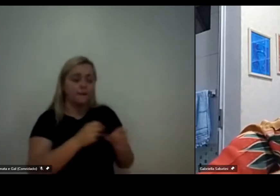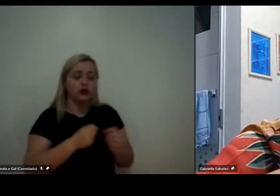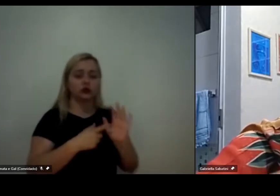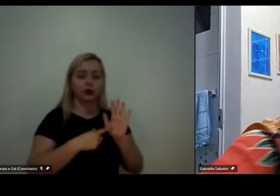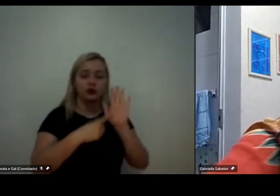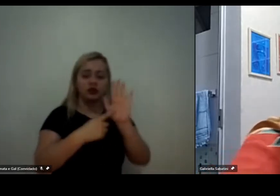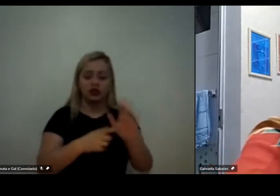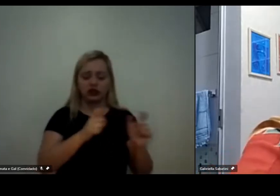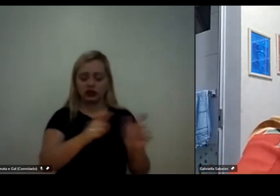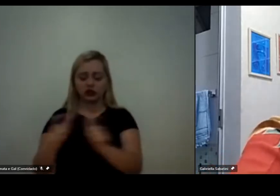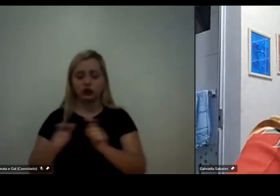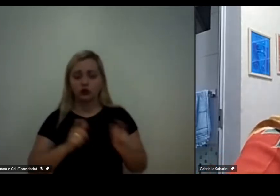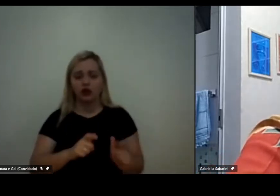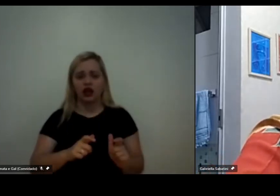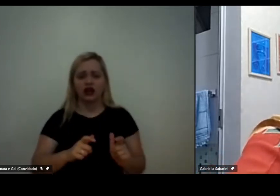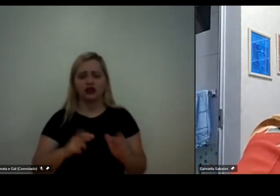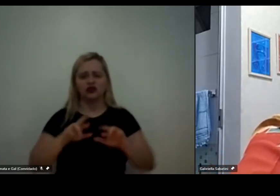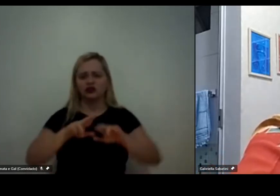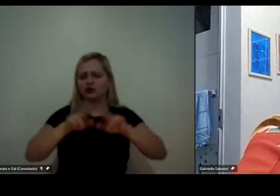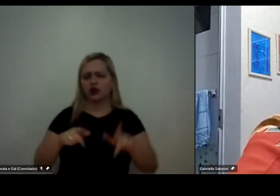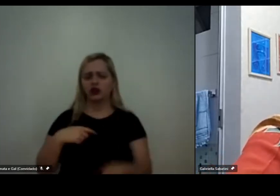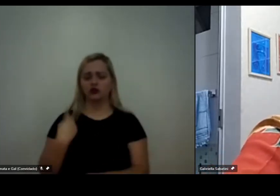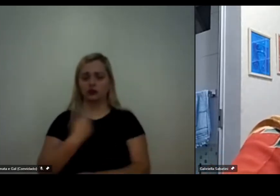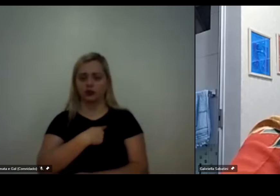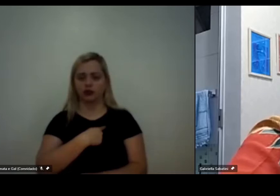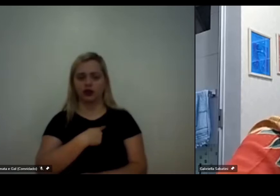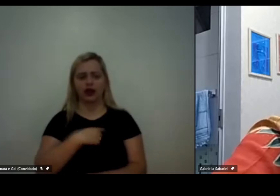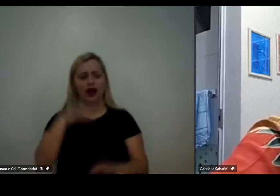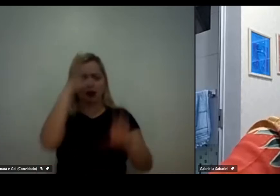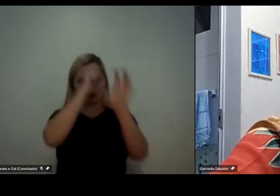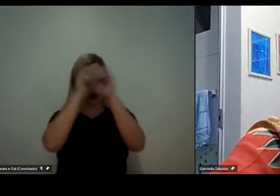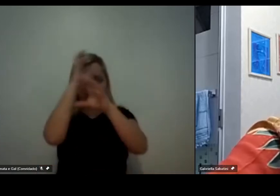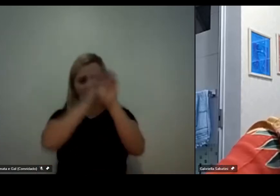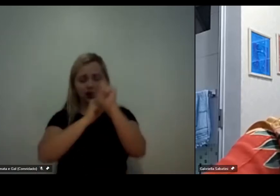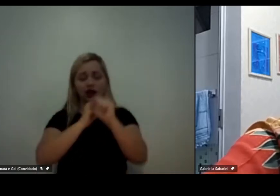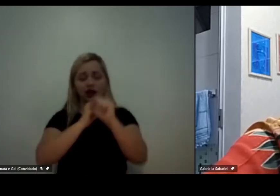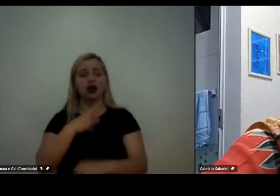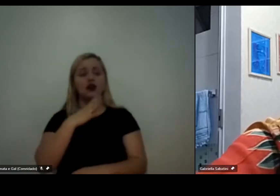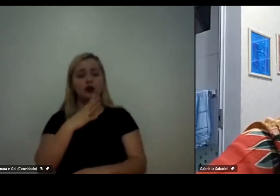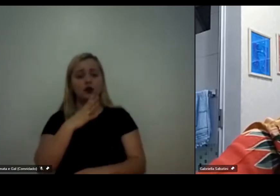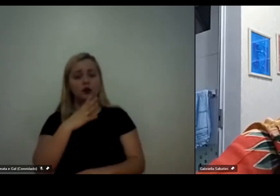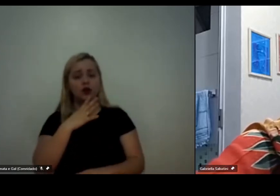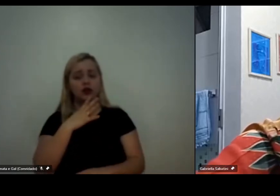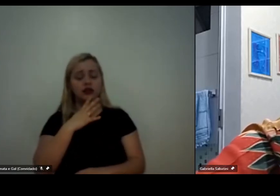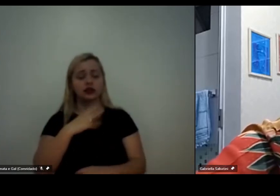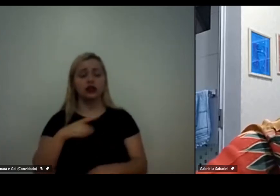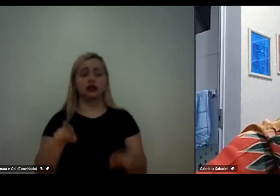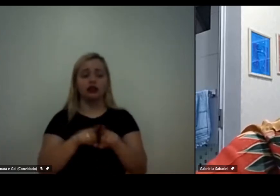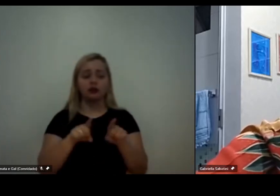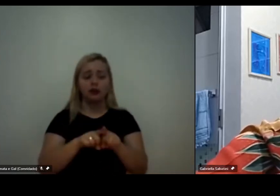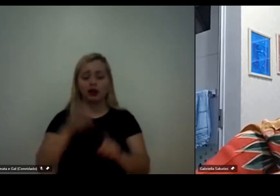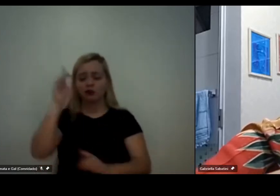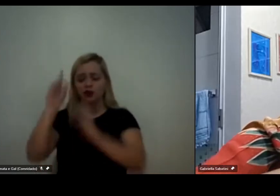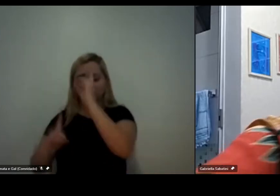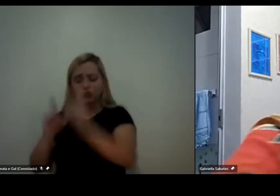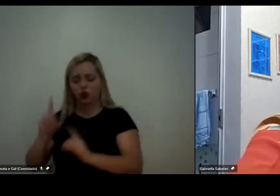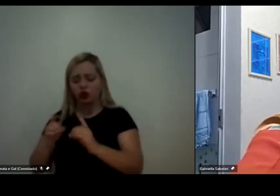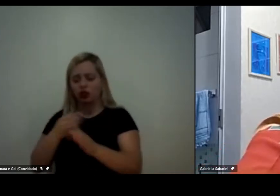tão comum e estranha para mim, apreender e reconhecer corpos até então